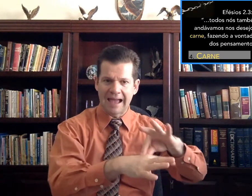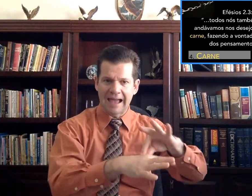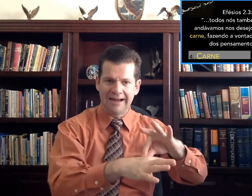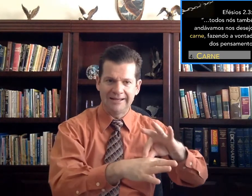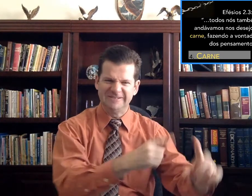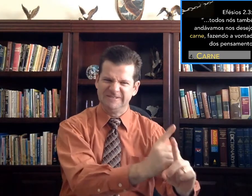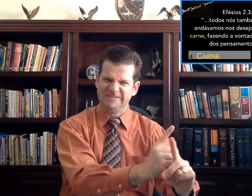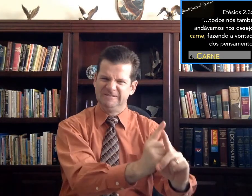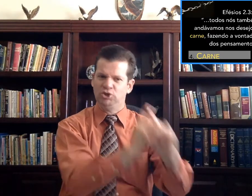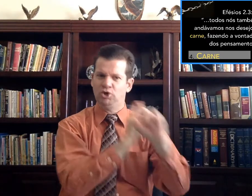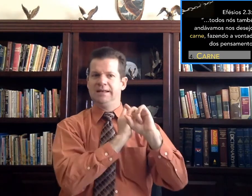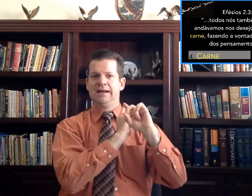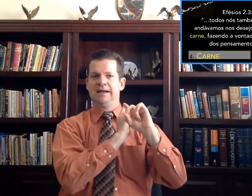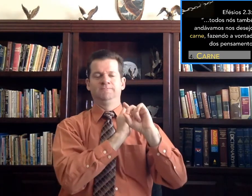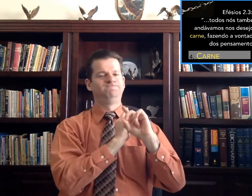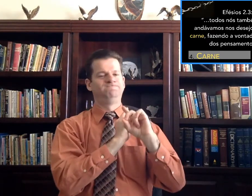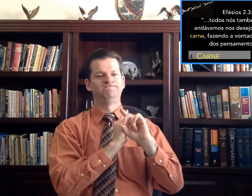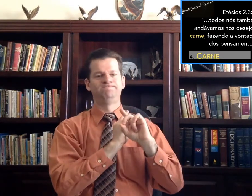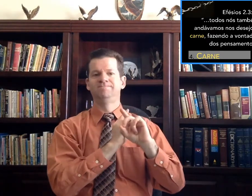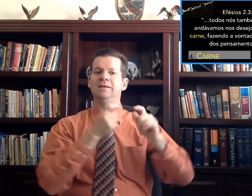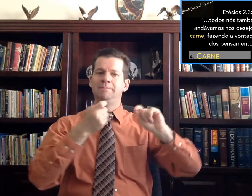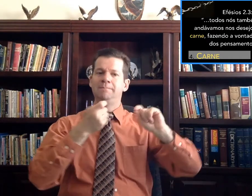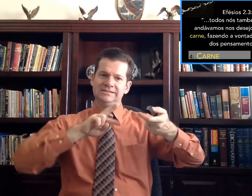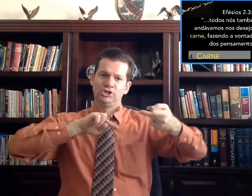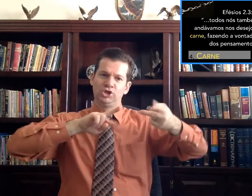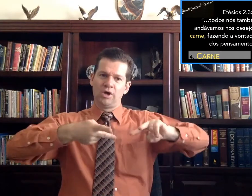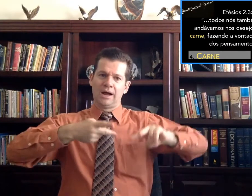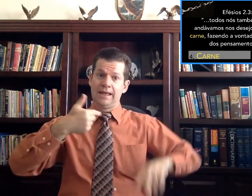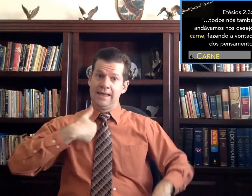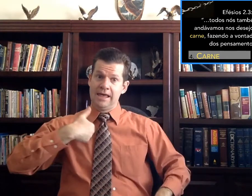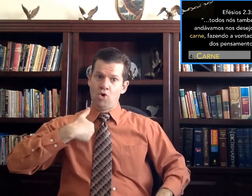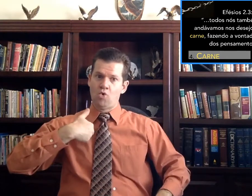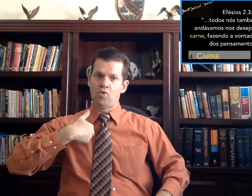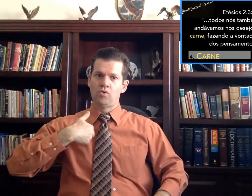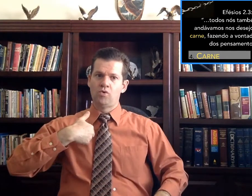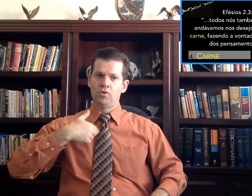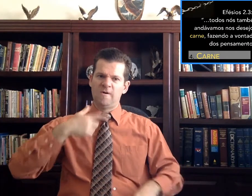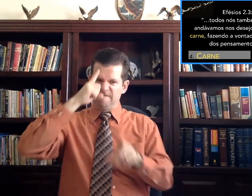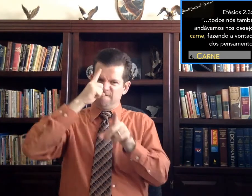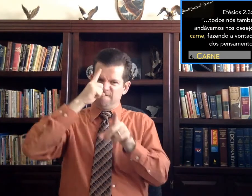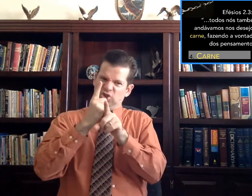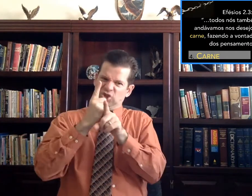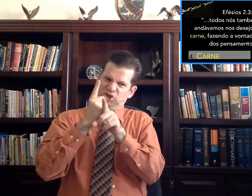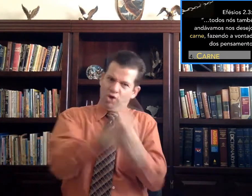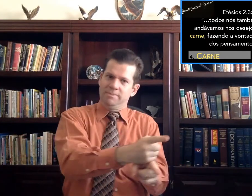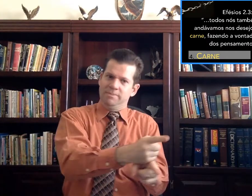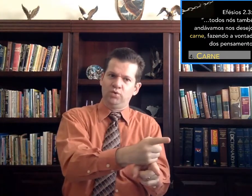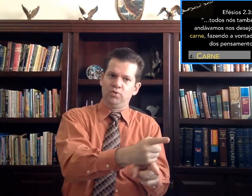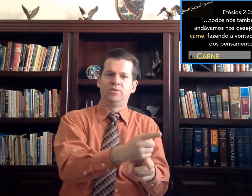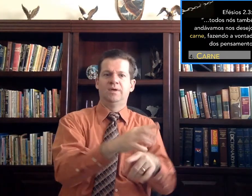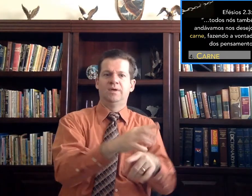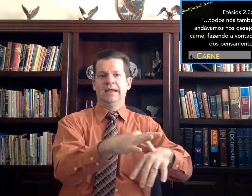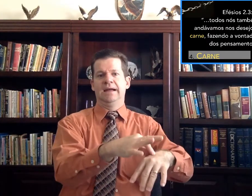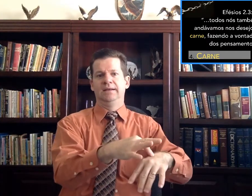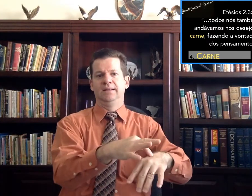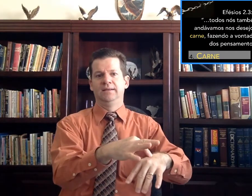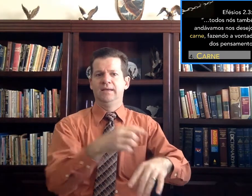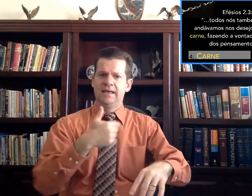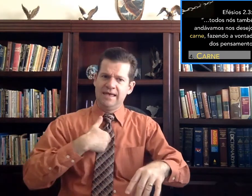carne dominar. Precisa trocar. Eu domino a carne.